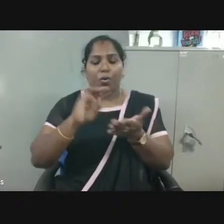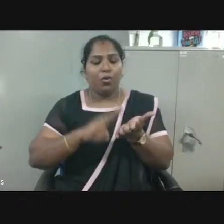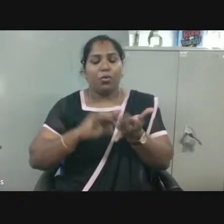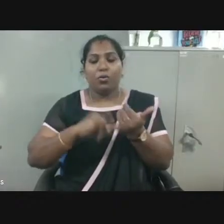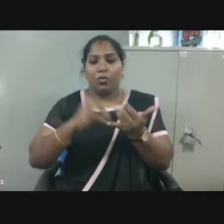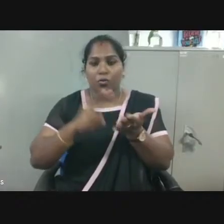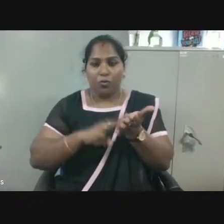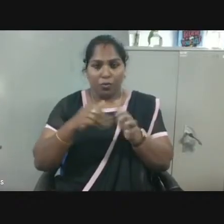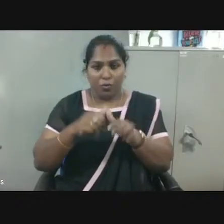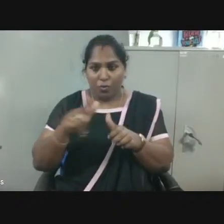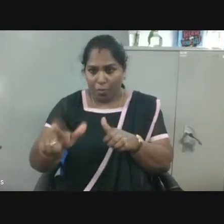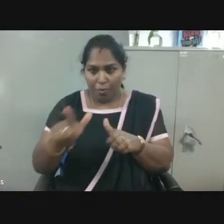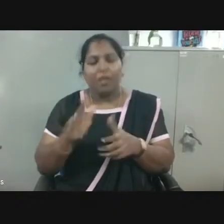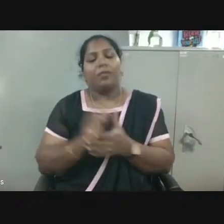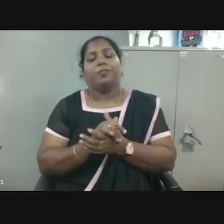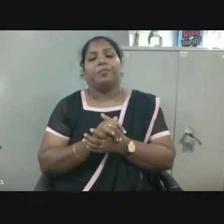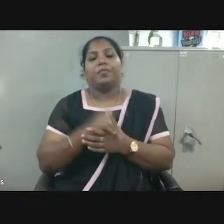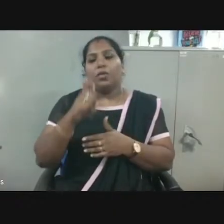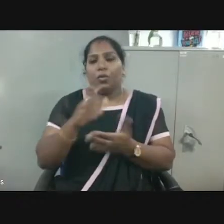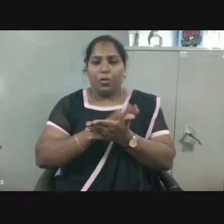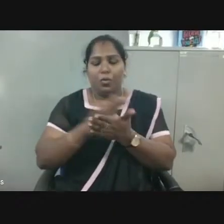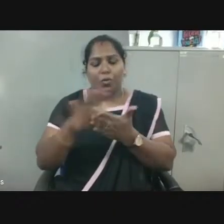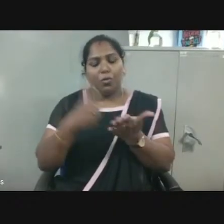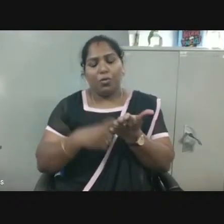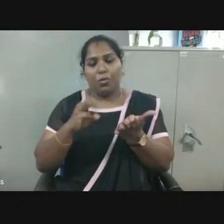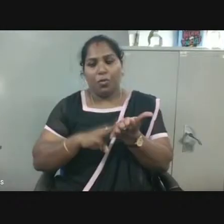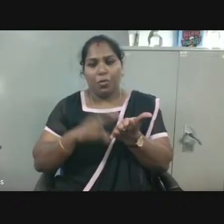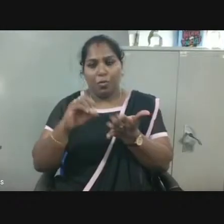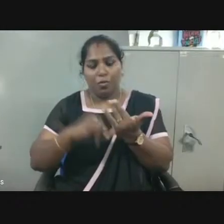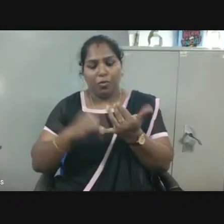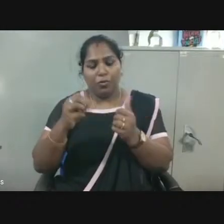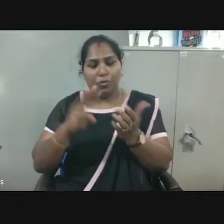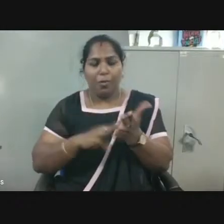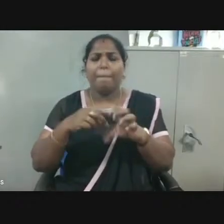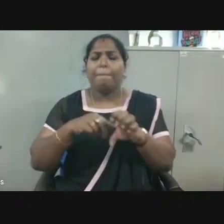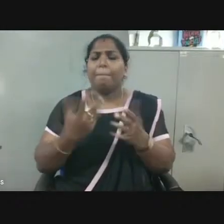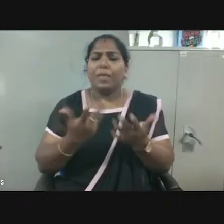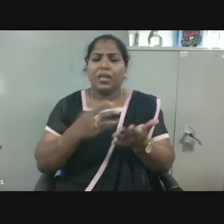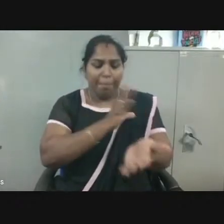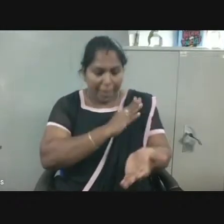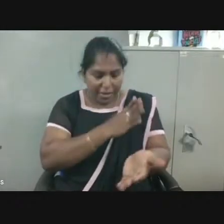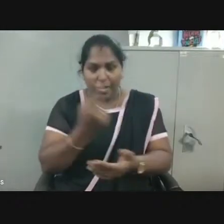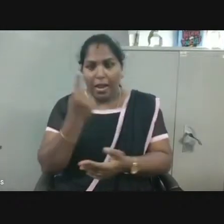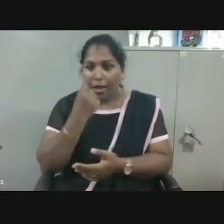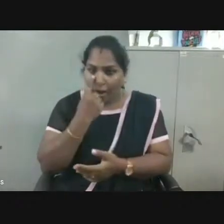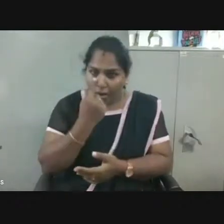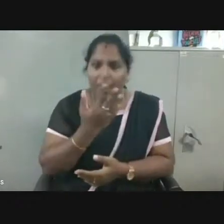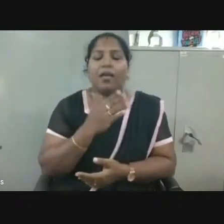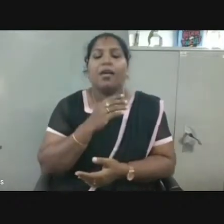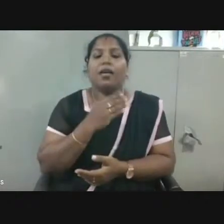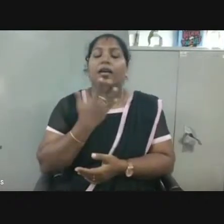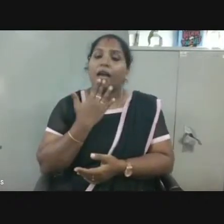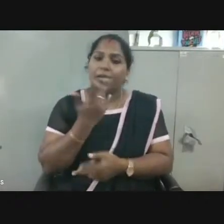ഓട്ടോസോമൽ ക്രോമസോം എന്ന് പറഞ്ഞാൽ നമ്മുടെ മസിലിന്റെ ബലം, അല്ലെങ്കിൽ നമ്മുടെ നിറം, കണ്ണിന്റെ നിറം, തലമുടിയുടെ നിറം, ഇതെല്ലാം കൺട്രോൾ ചെയ്യുന്നതാണ് ഈ